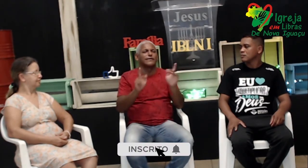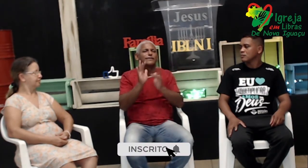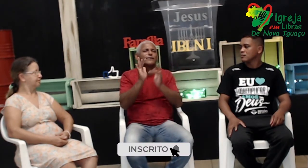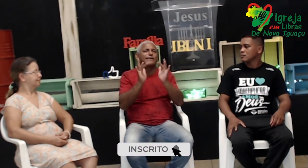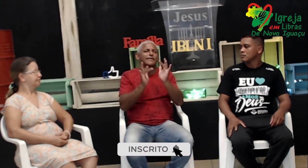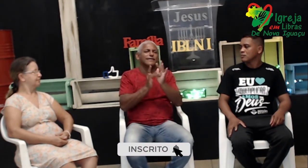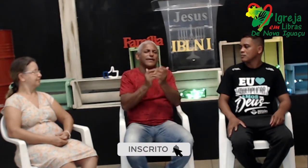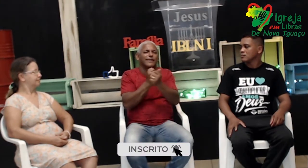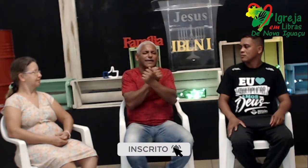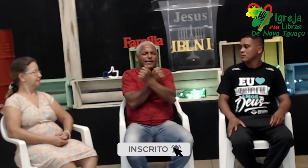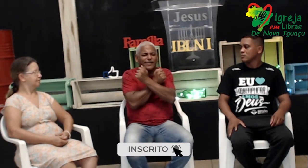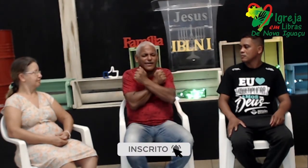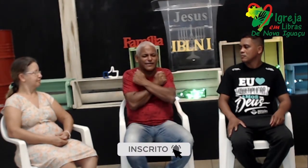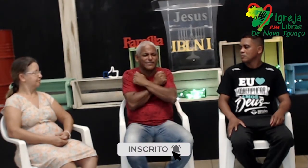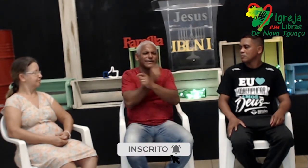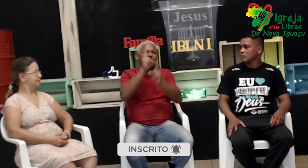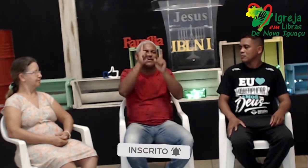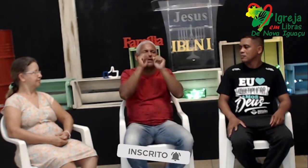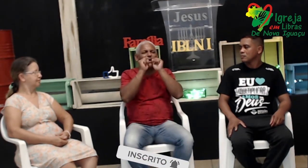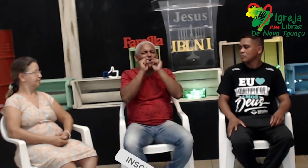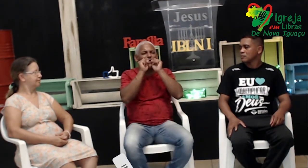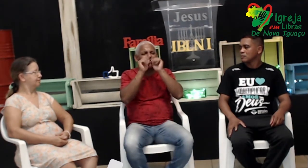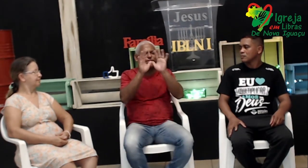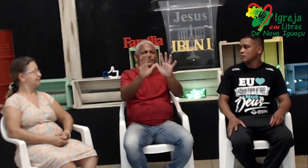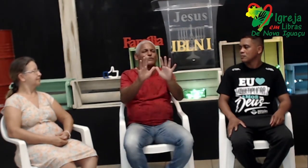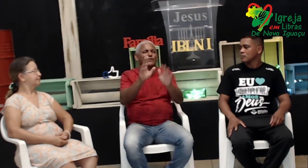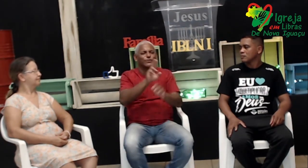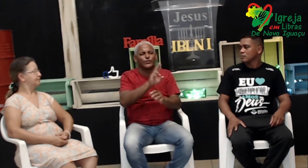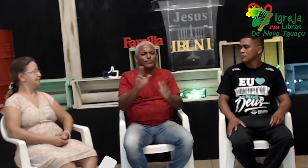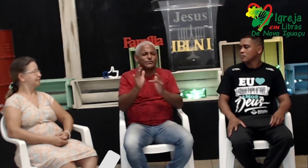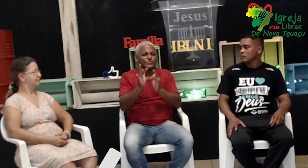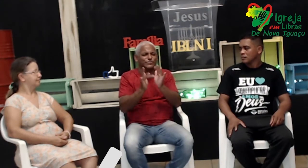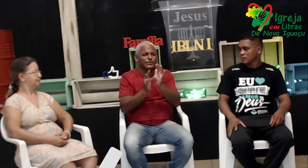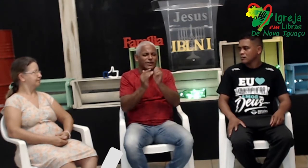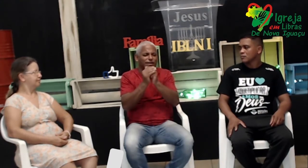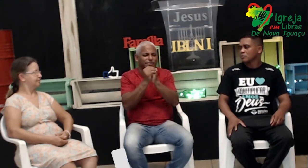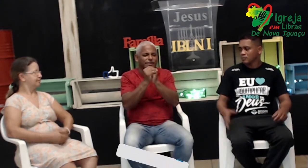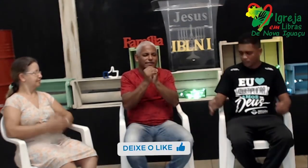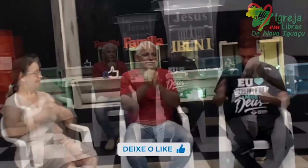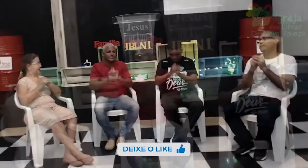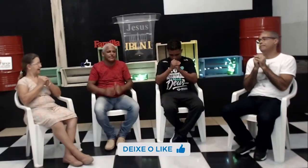cheguemos ao céu, Senhor. Queremos que o Senhor abençoe a vida de cada um.